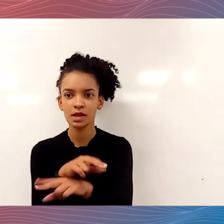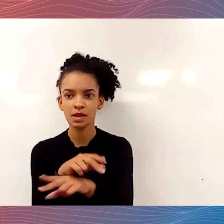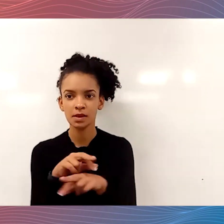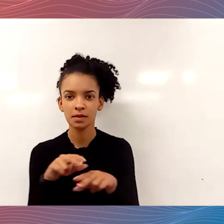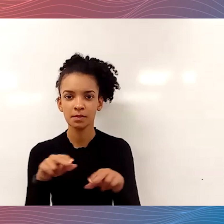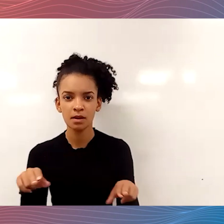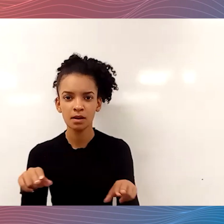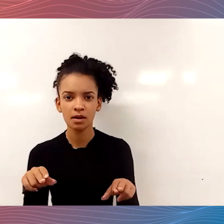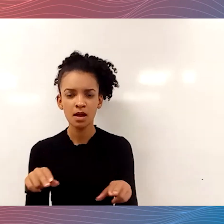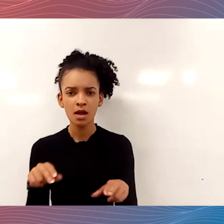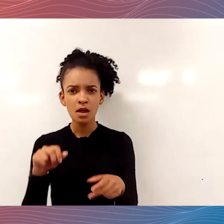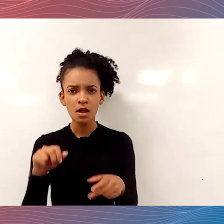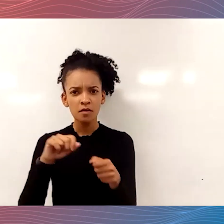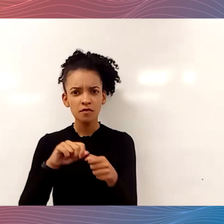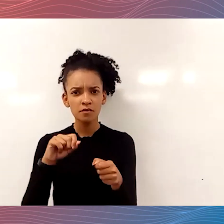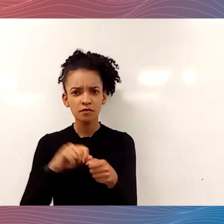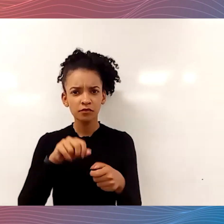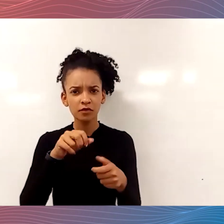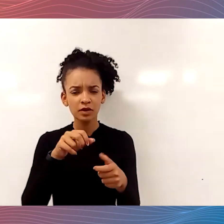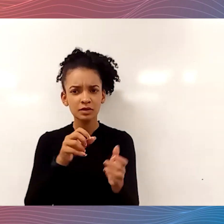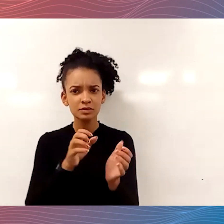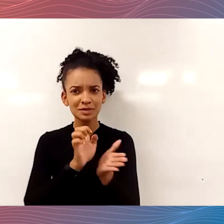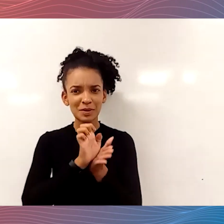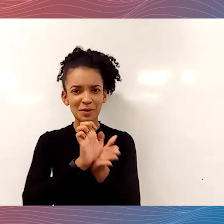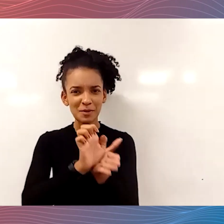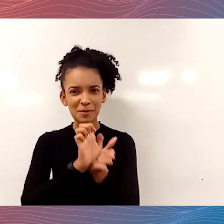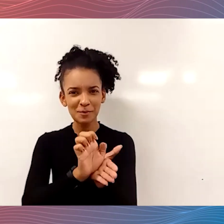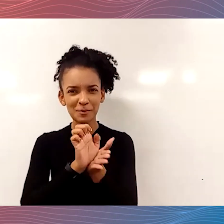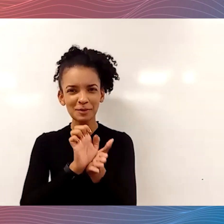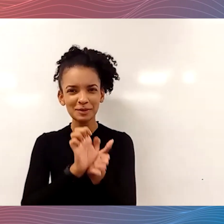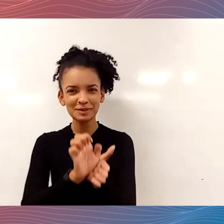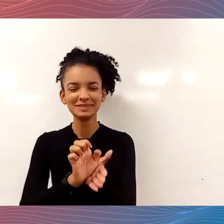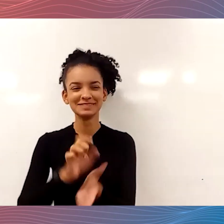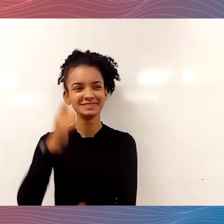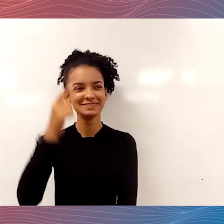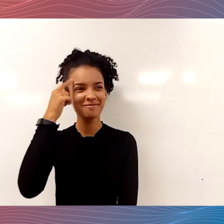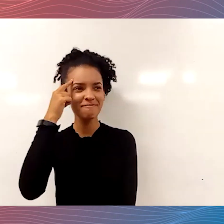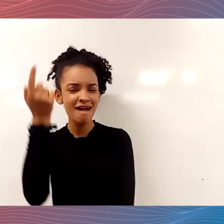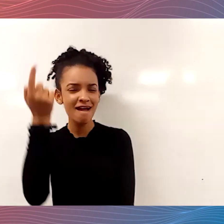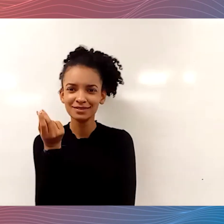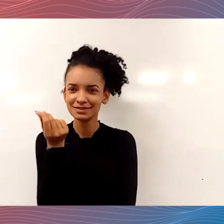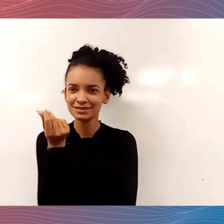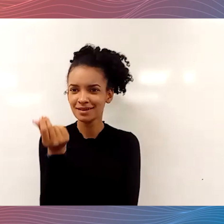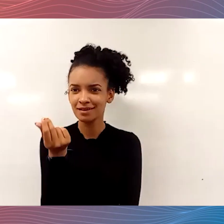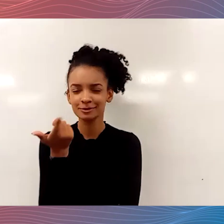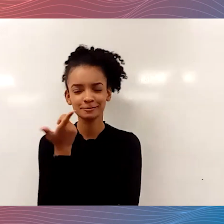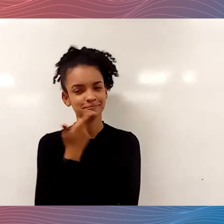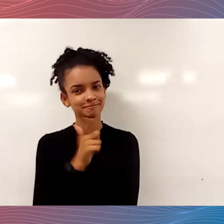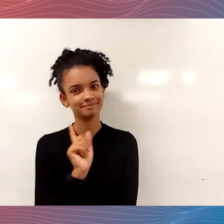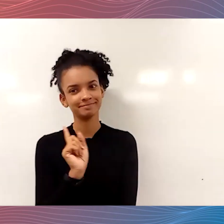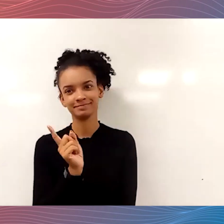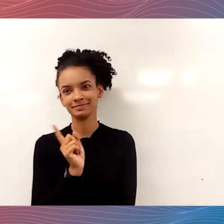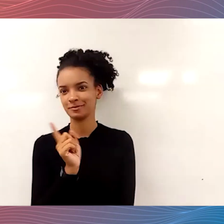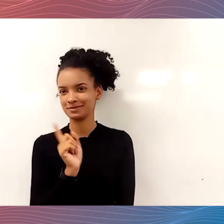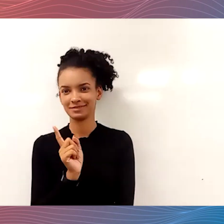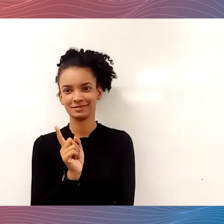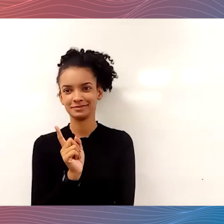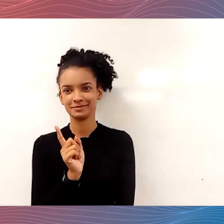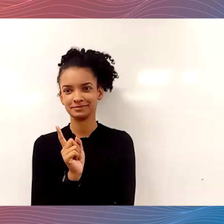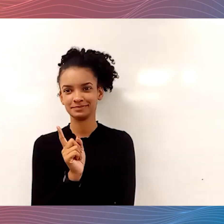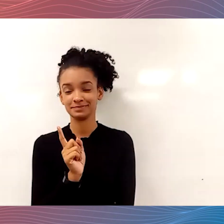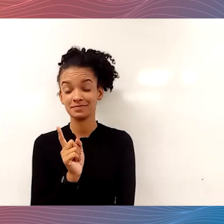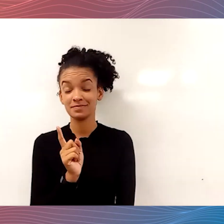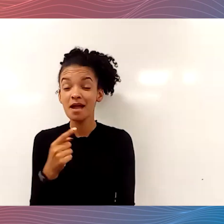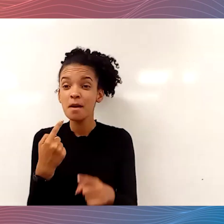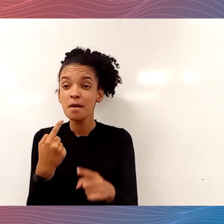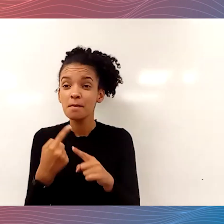colportagem visando dinheiro não dá certo, não flui. É colportagem por encargo,